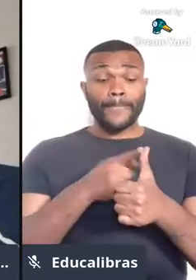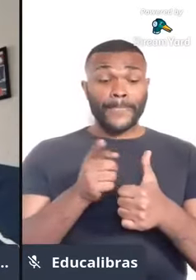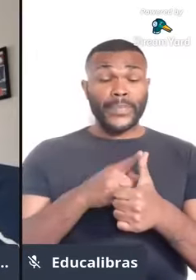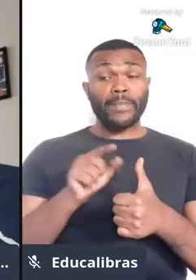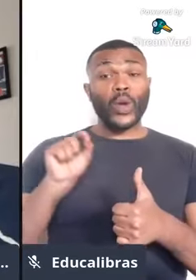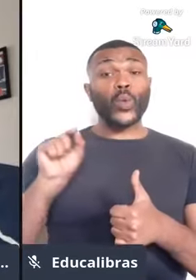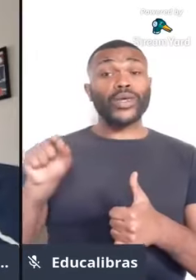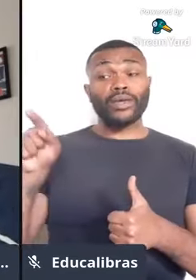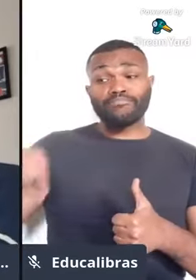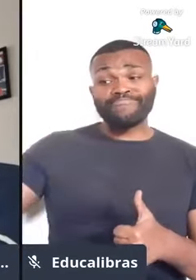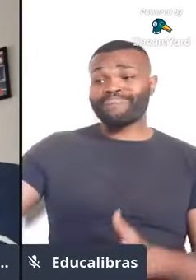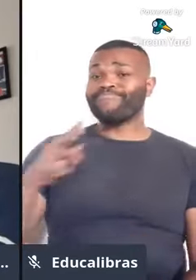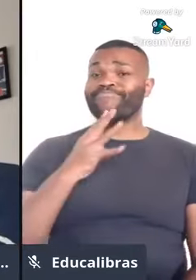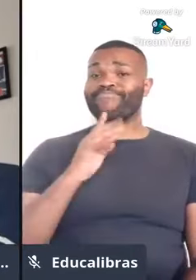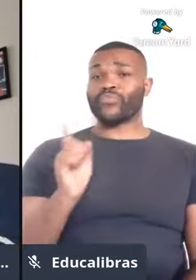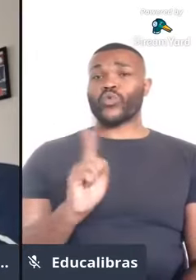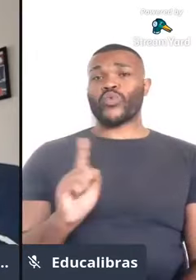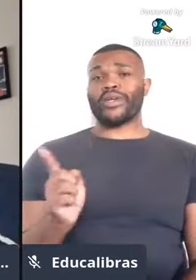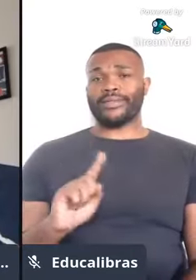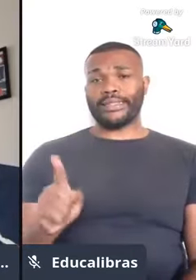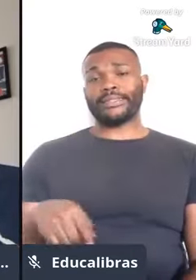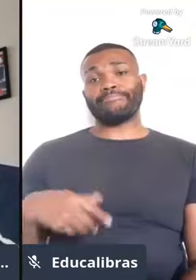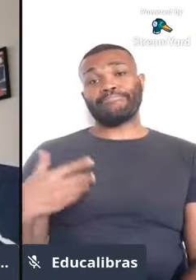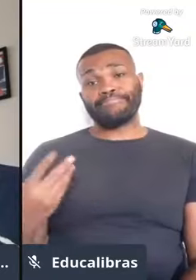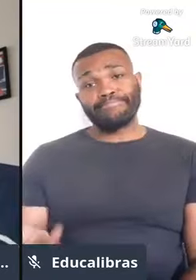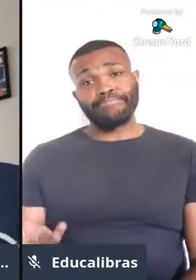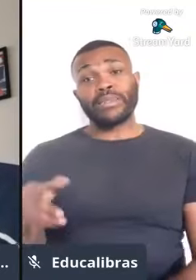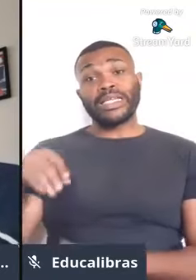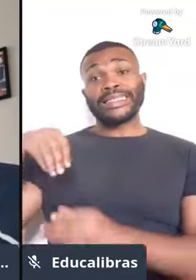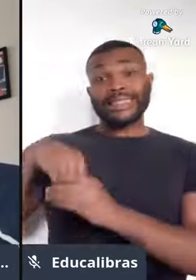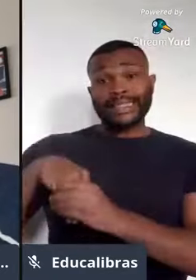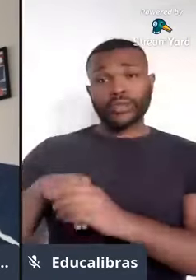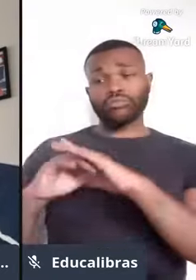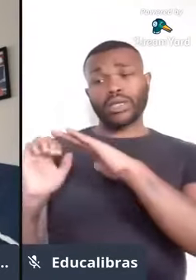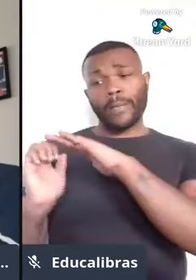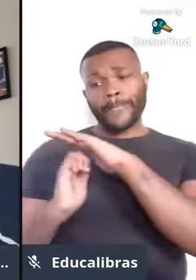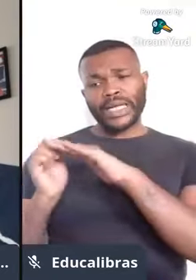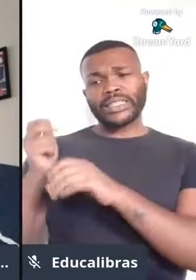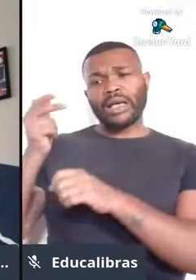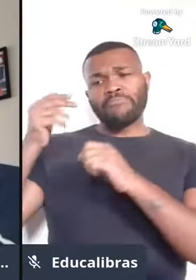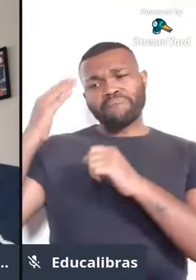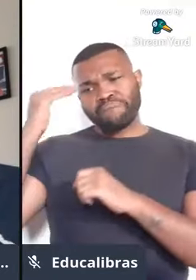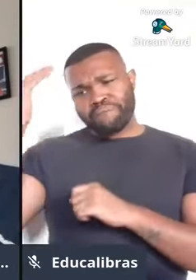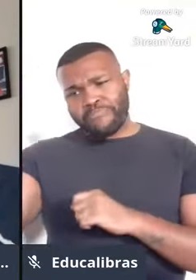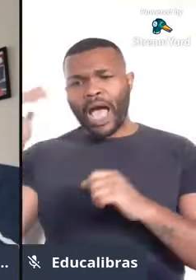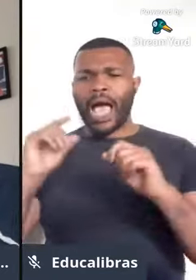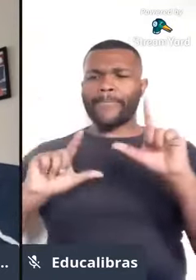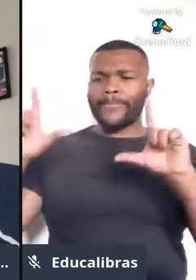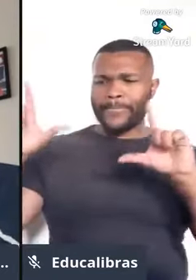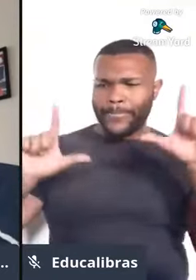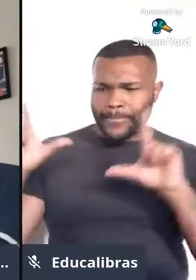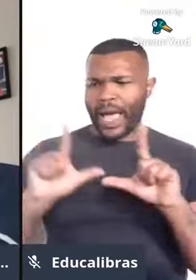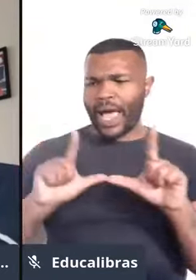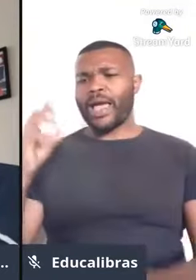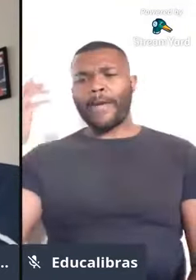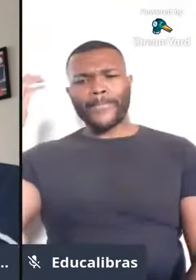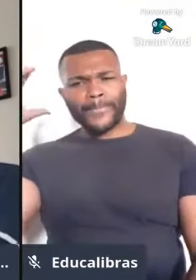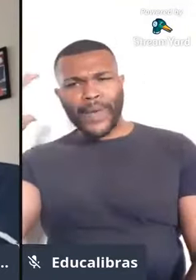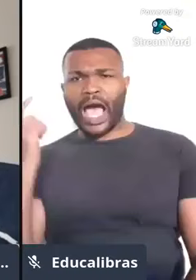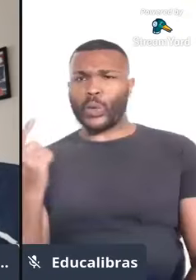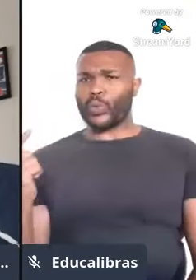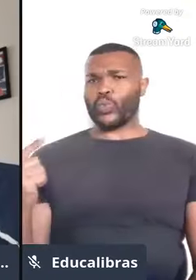desconhecimento. Desconhecimento sobre isso. Não há dentro das redações um conhecimento aprofundado sobre isso. A segunda